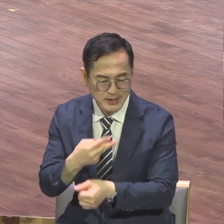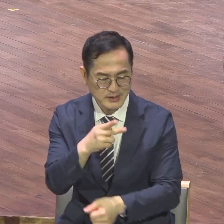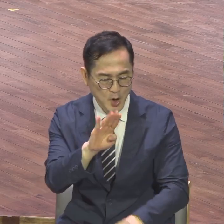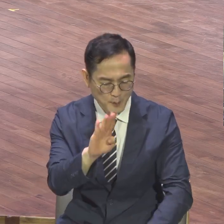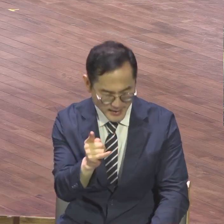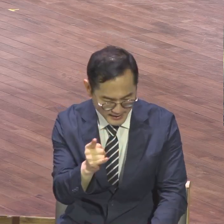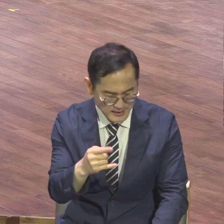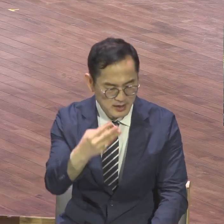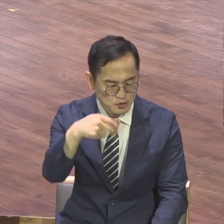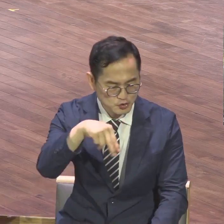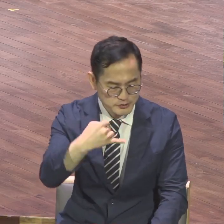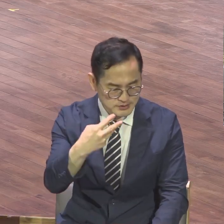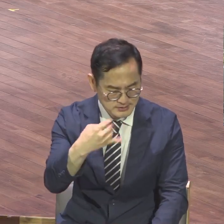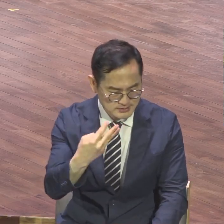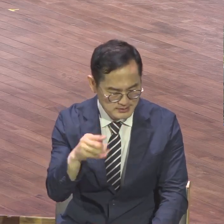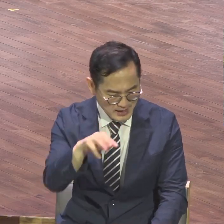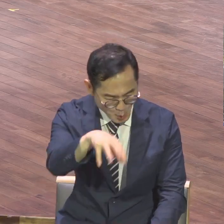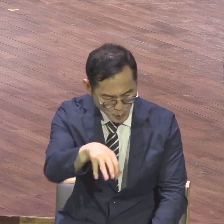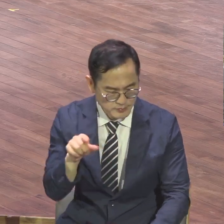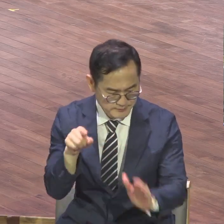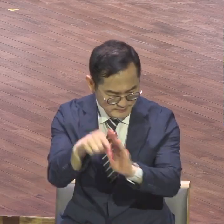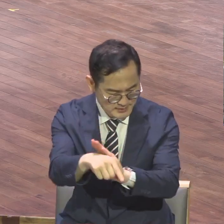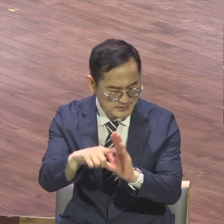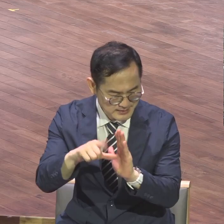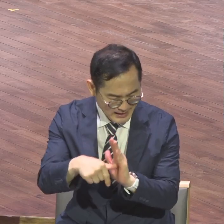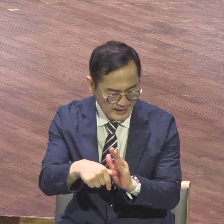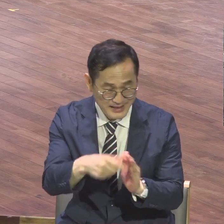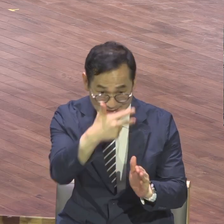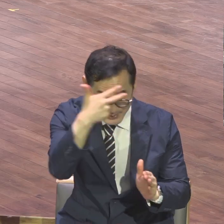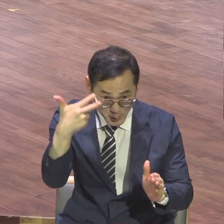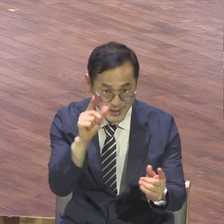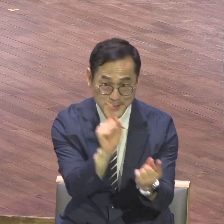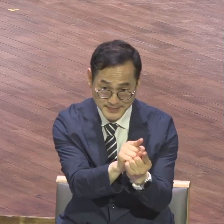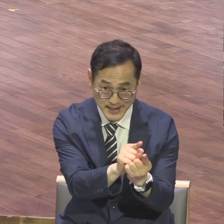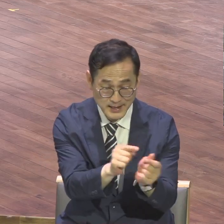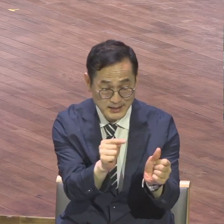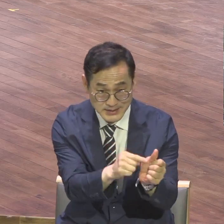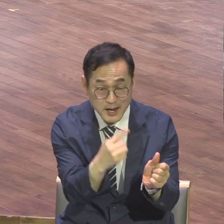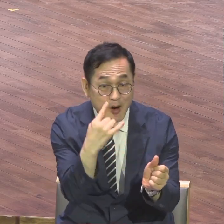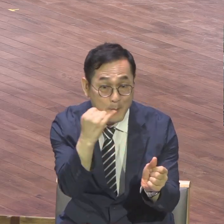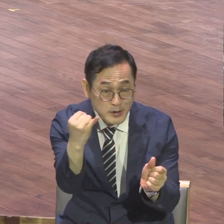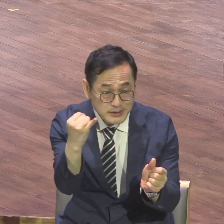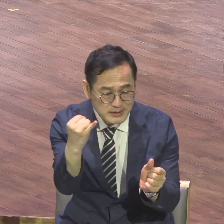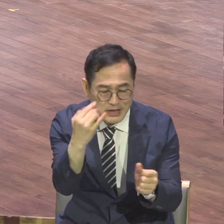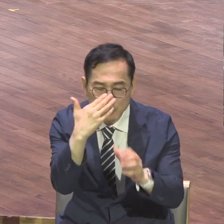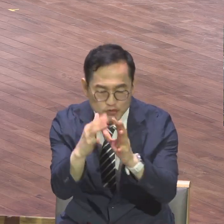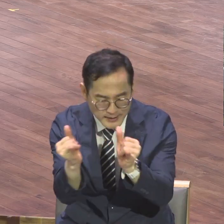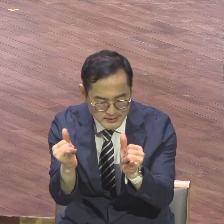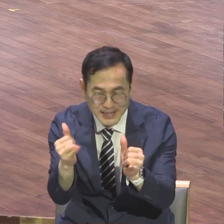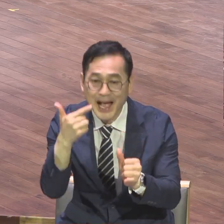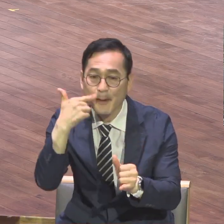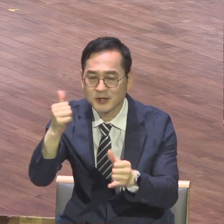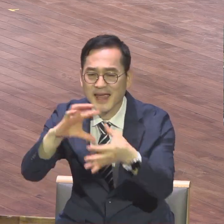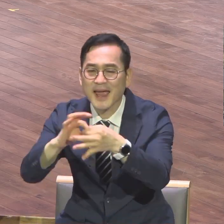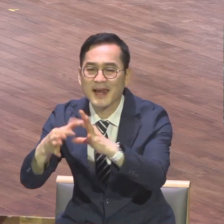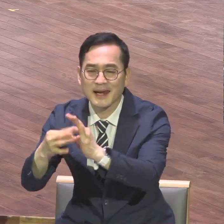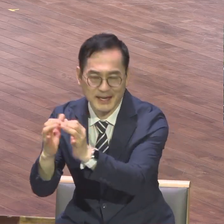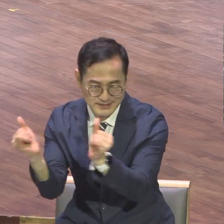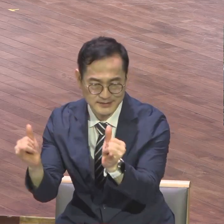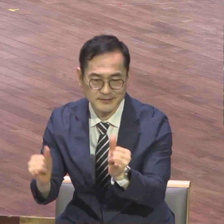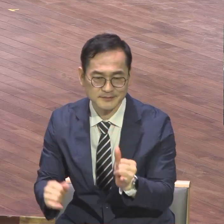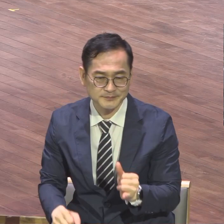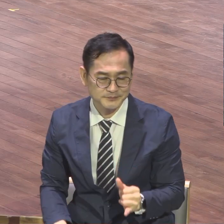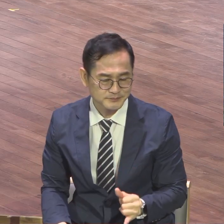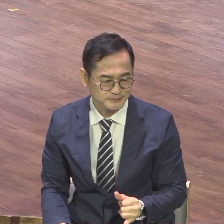거기 디모데라 하는 제자가 있으니 그 어머니는 믿는 유대 여자요 아버지는 헬라인이라. 자, 오늘 이